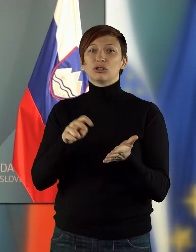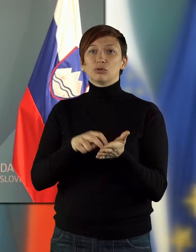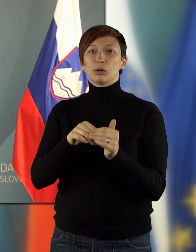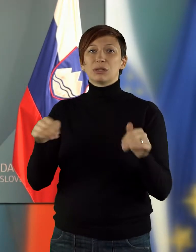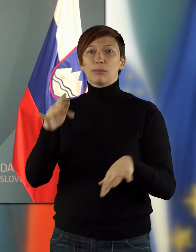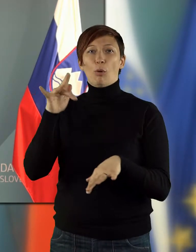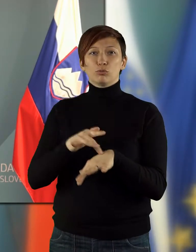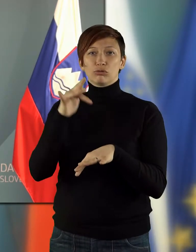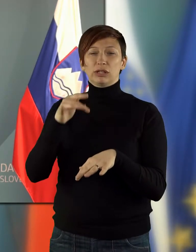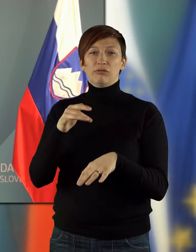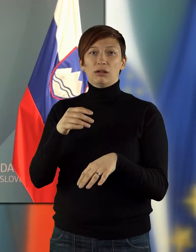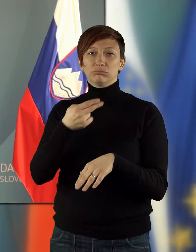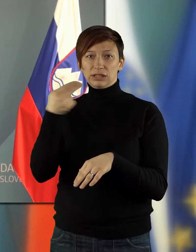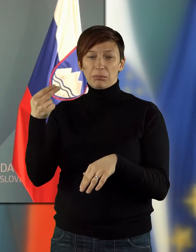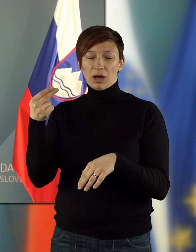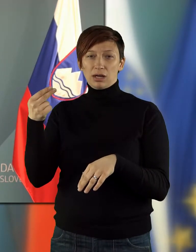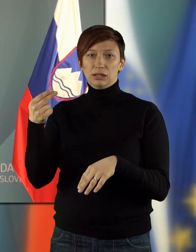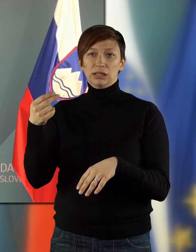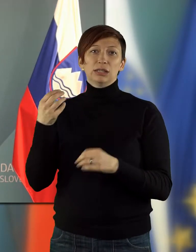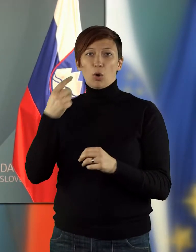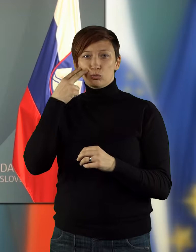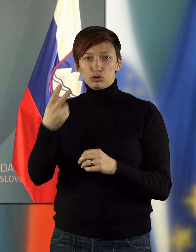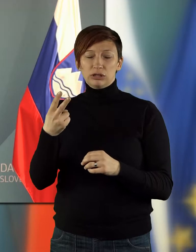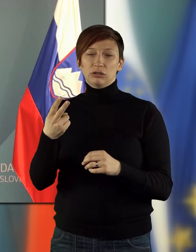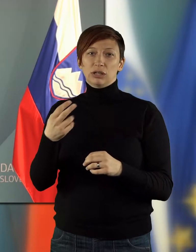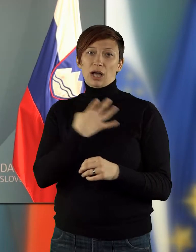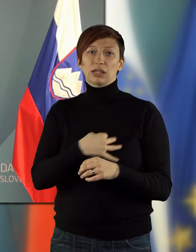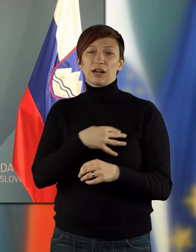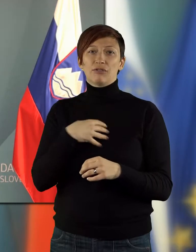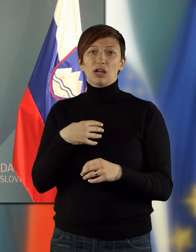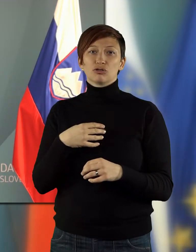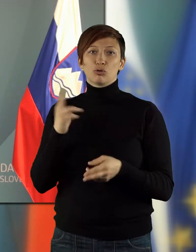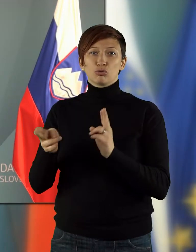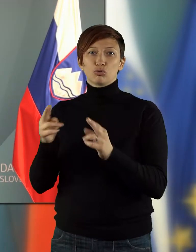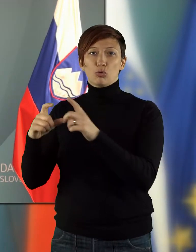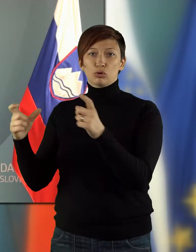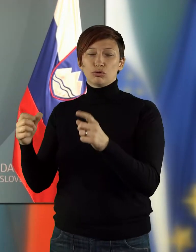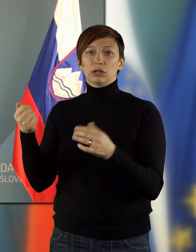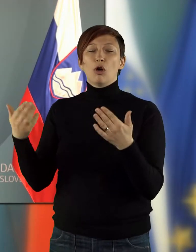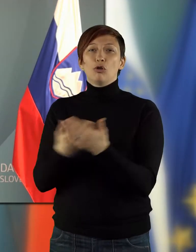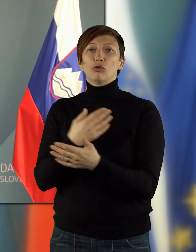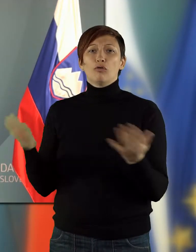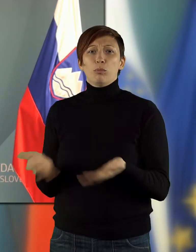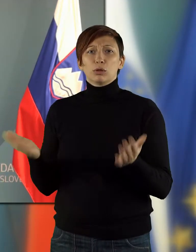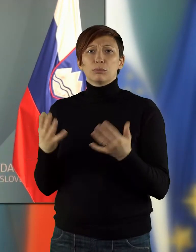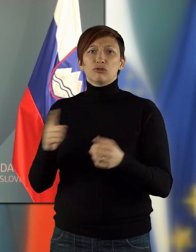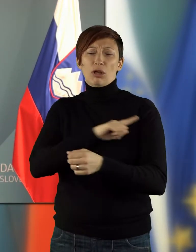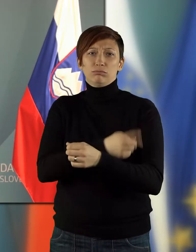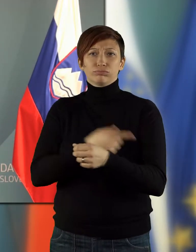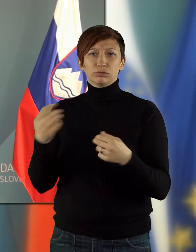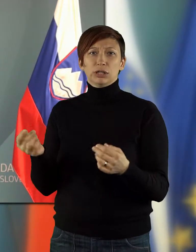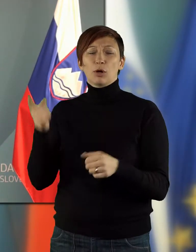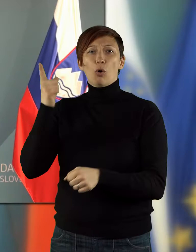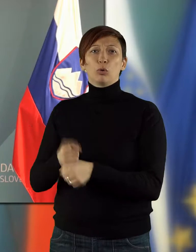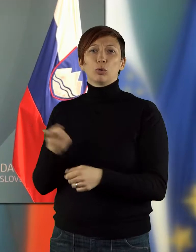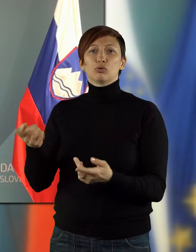času je to še posebej občutljivo, kajti zelo očitno je, da hrvaško sodstvo z neko novo pospešeno